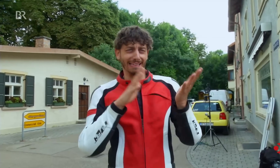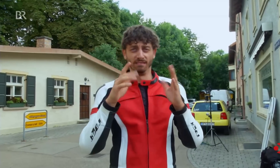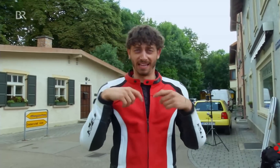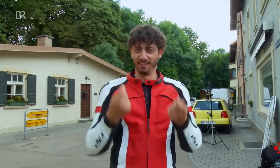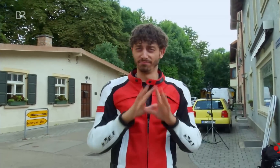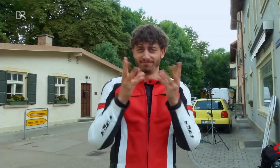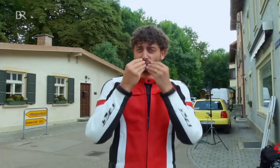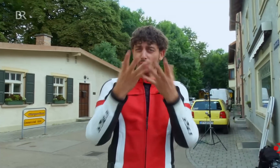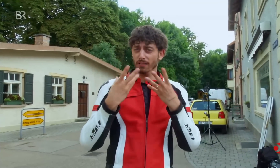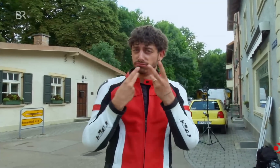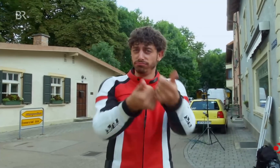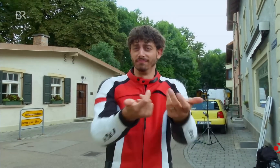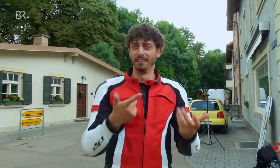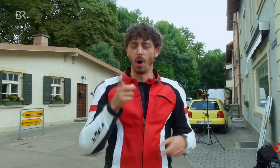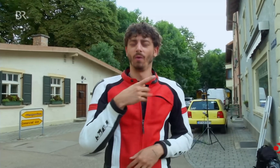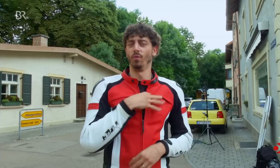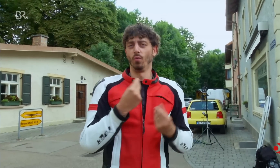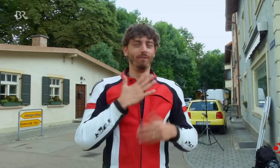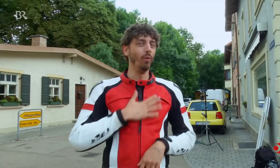aber es läuft echt reibungslos. Ich fühle mich voll wohl.